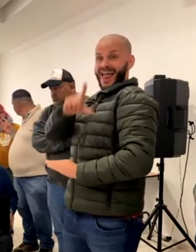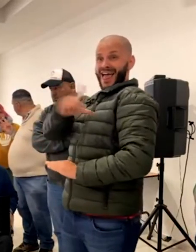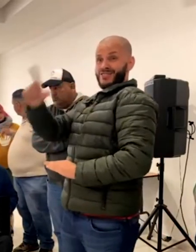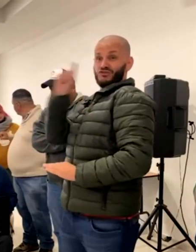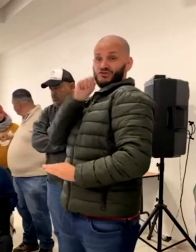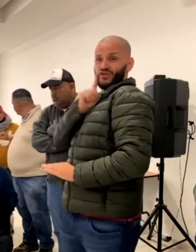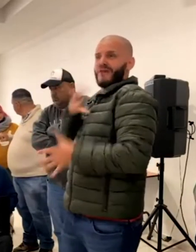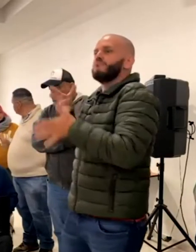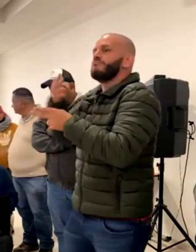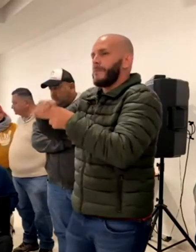la comunidad